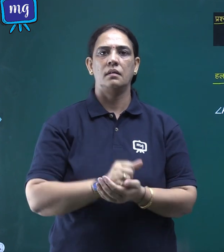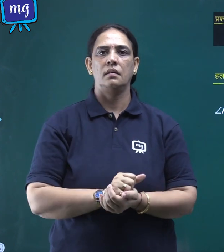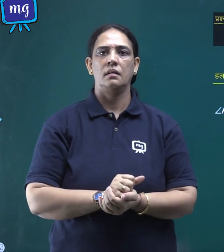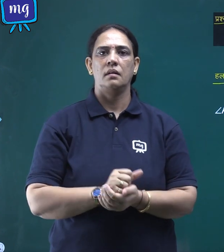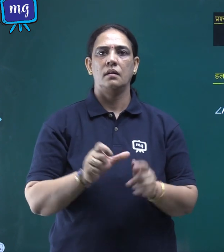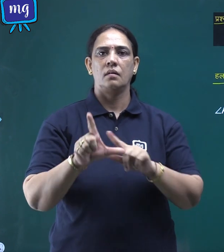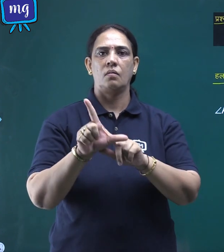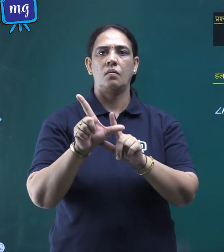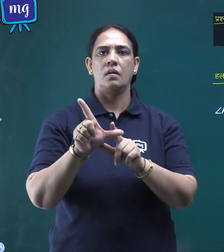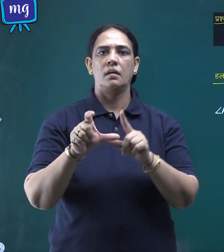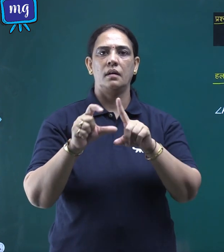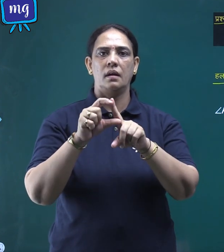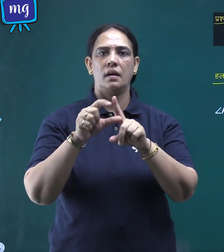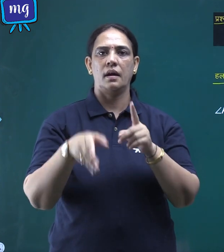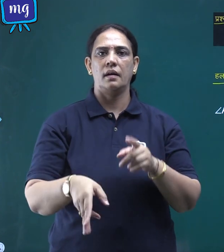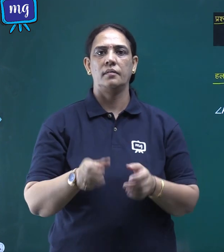कोण डी है।